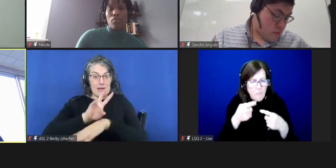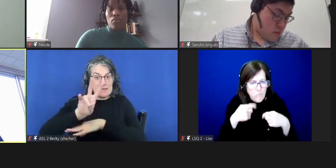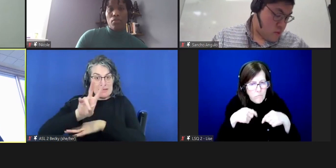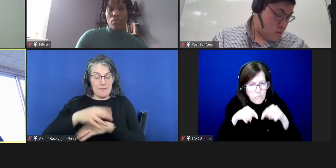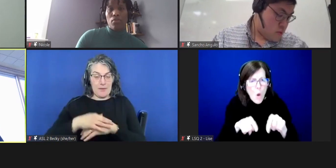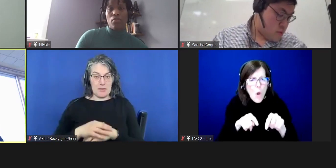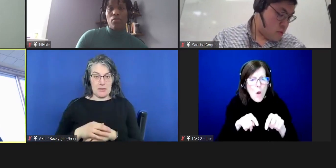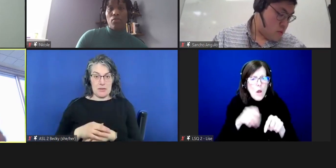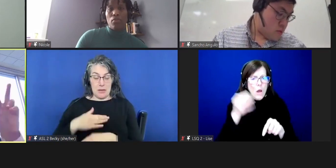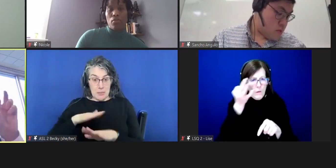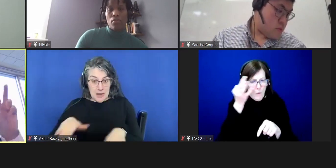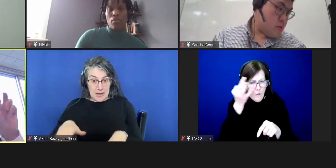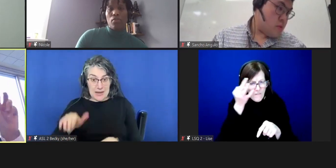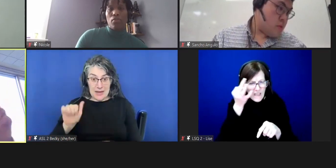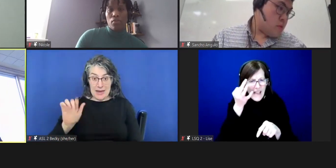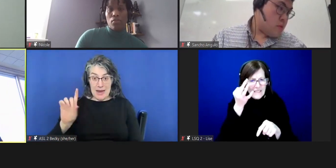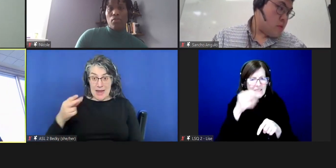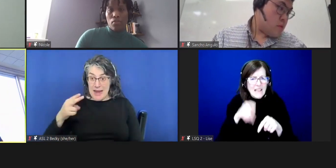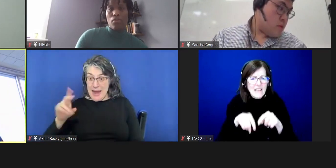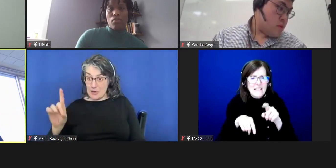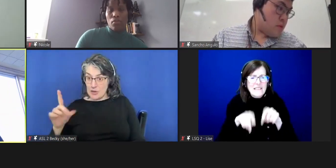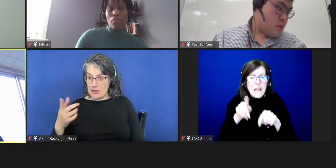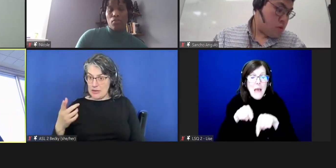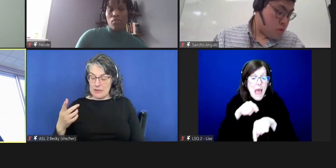heures, mais vous devez vous occuper de l'enfant.